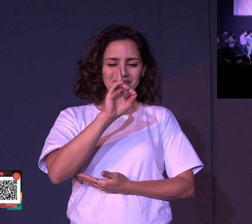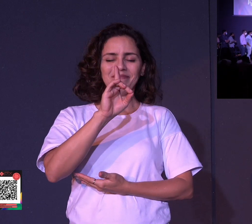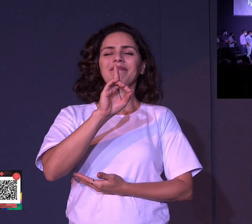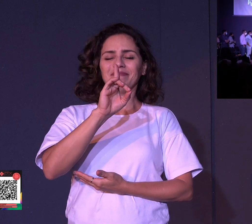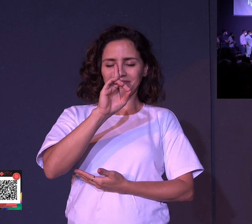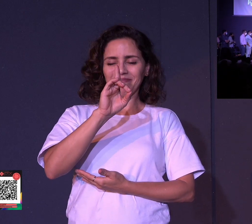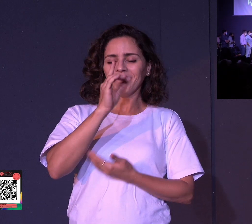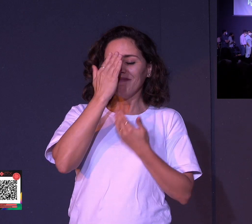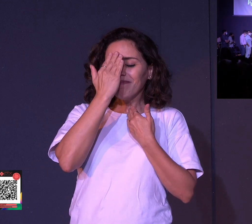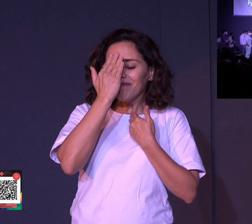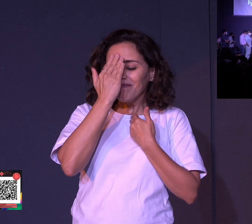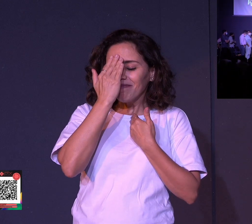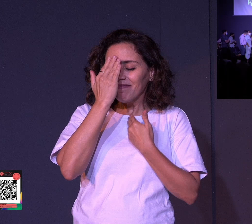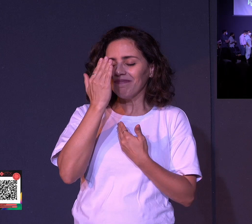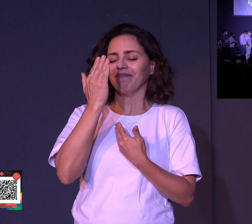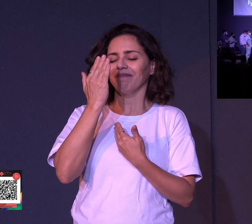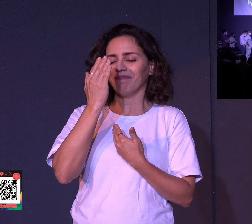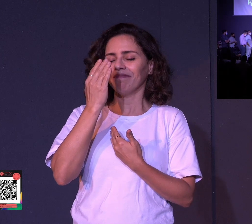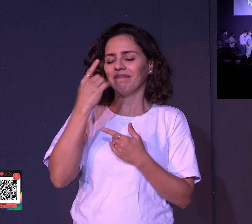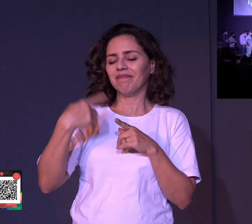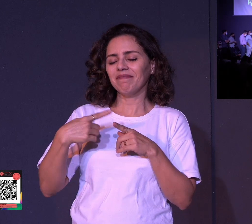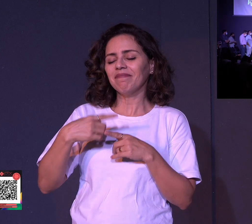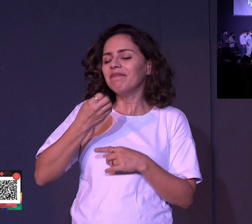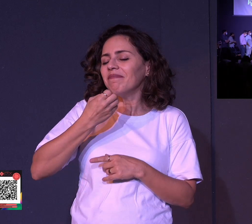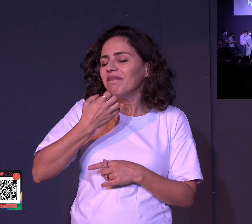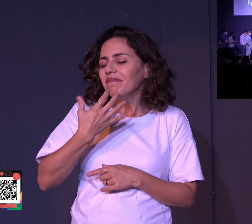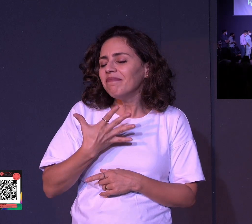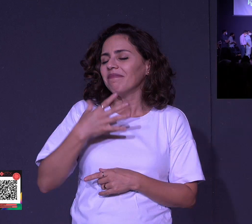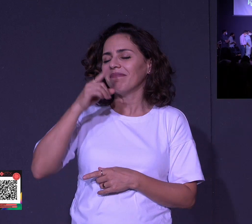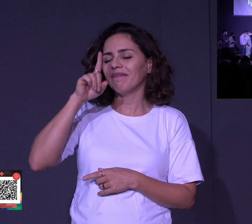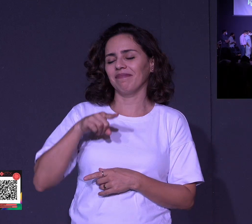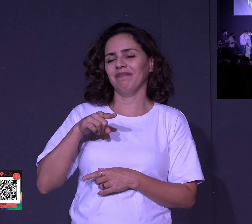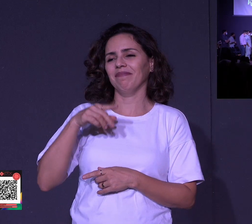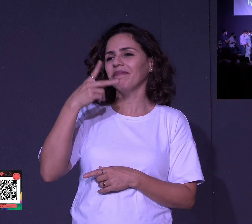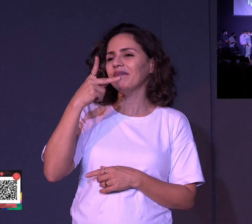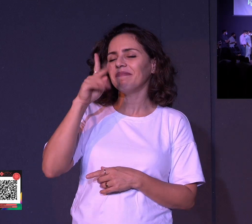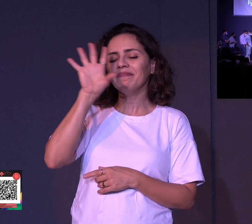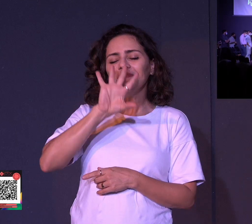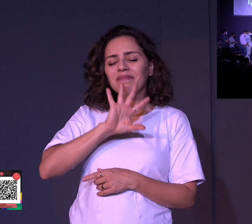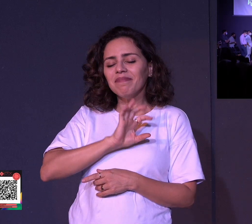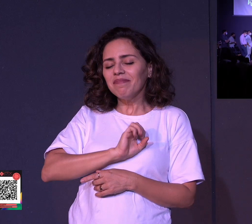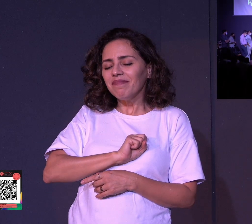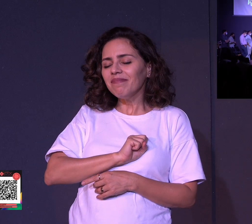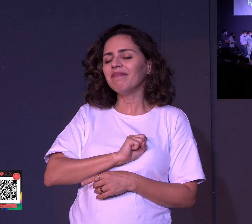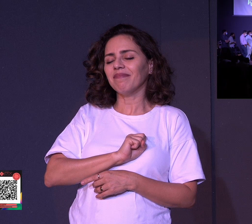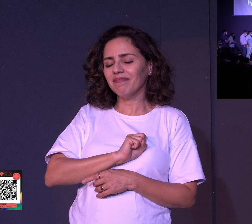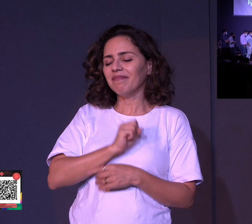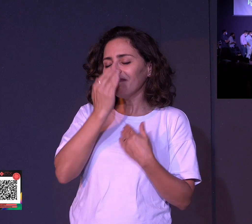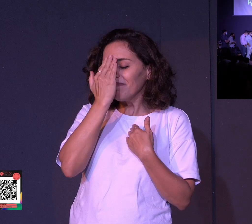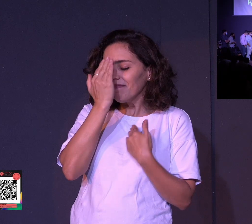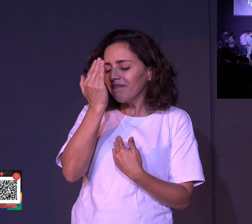Obrigado pela tua bondade. Obrigado pelo teu amor. Obrigado porque o Senhor